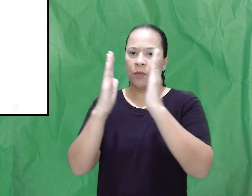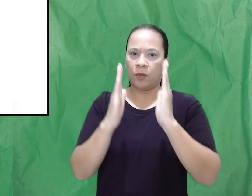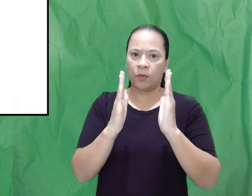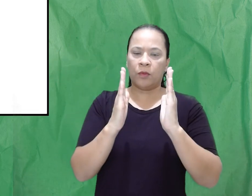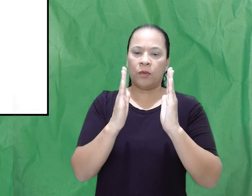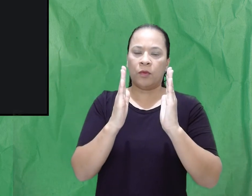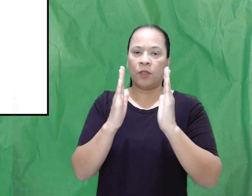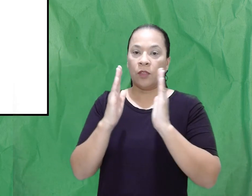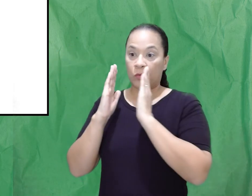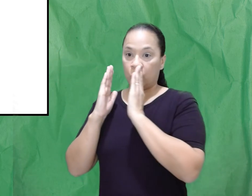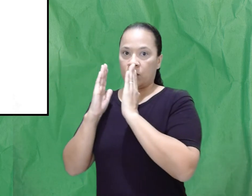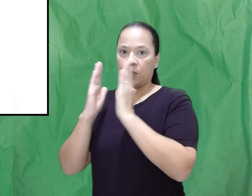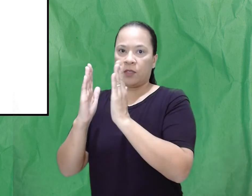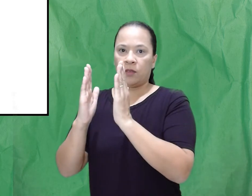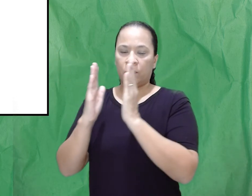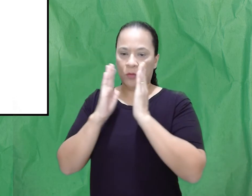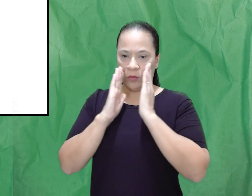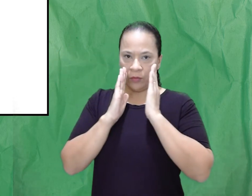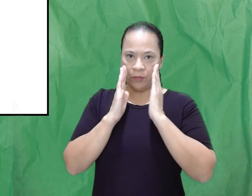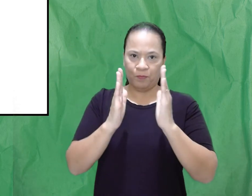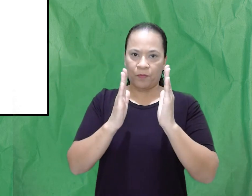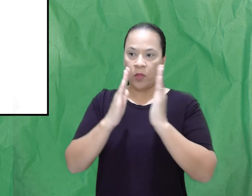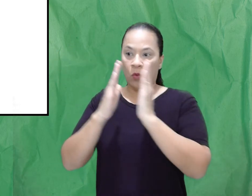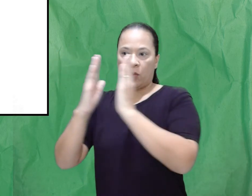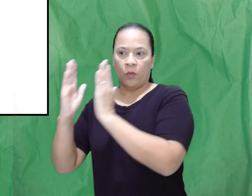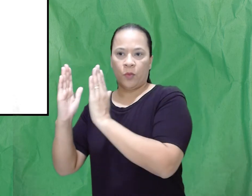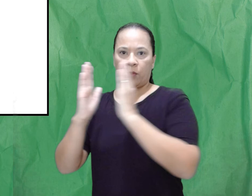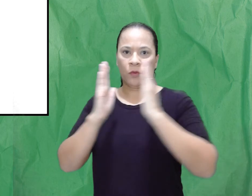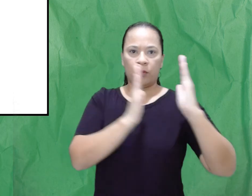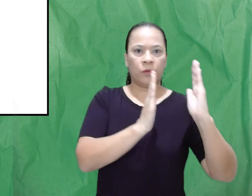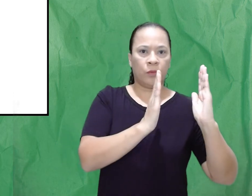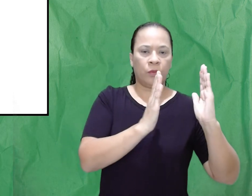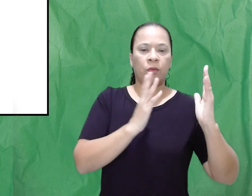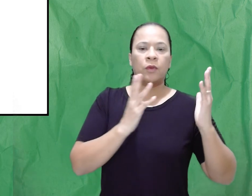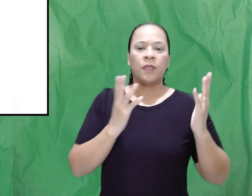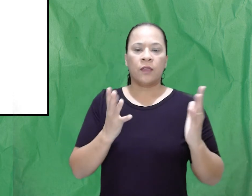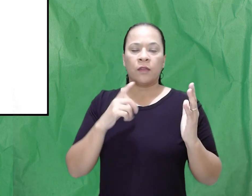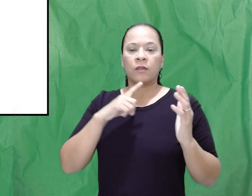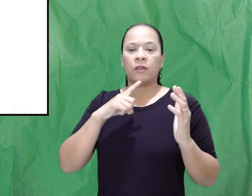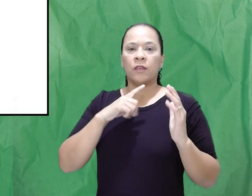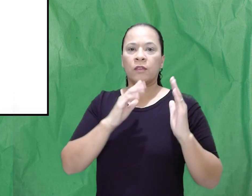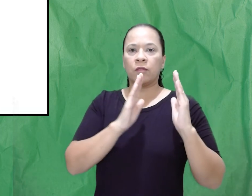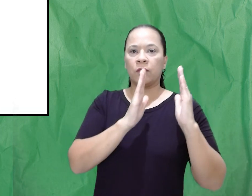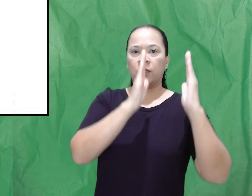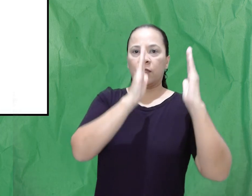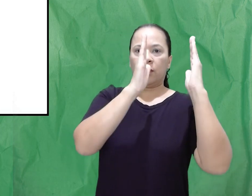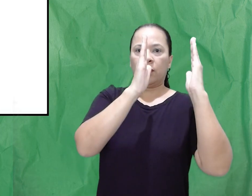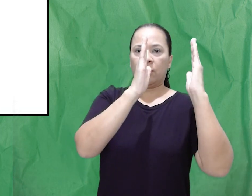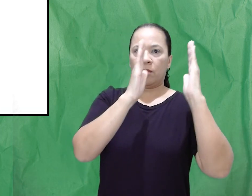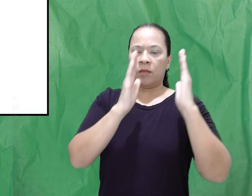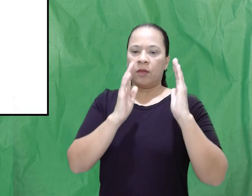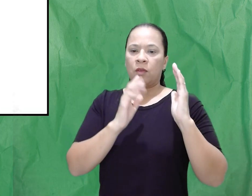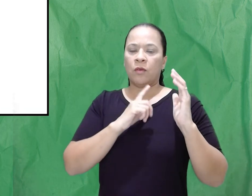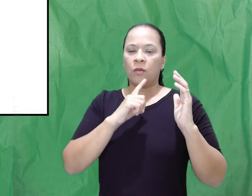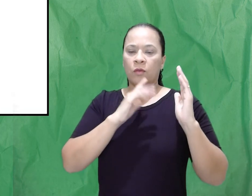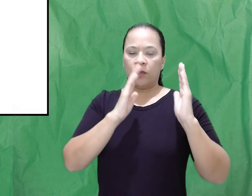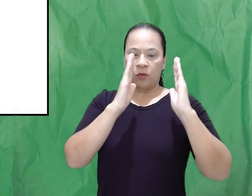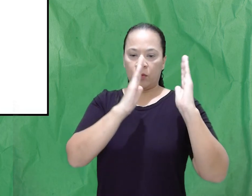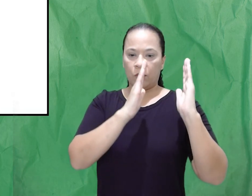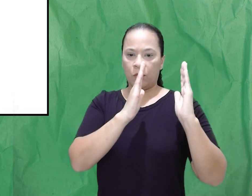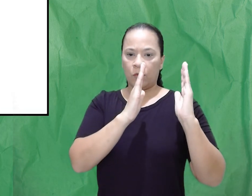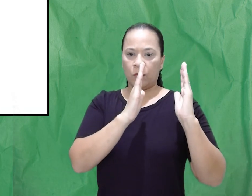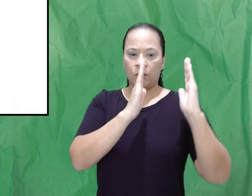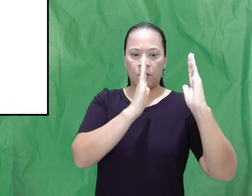botar left aqui, meu layout vai iniciar no vertical. Então, botei no centro, vai